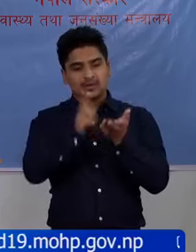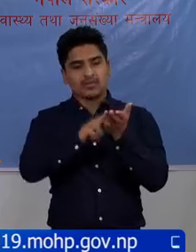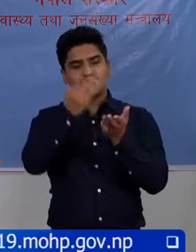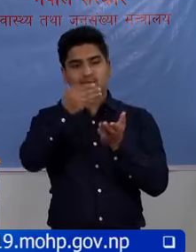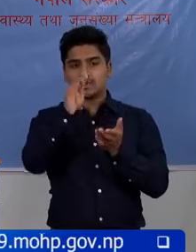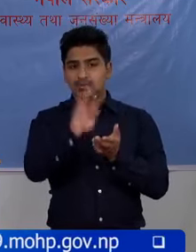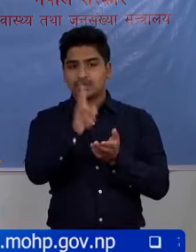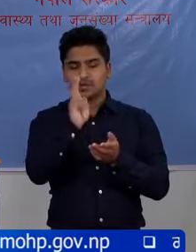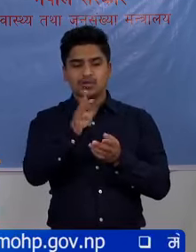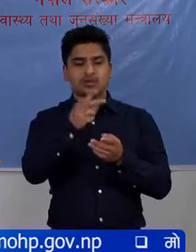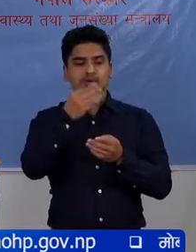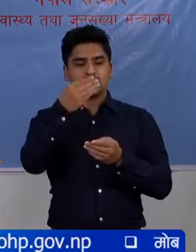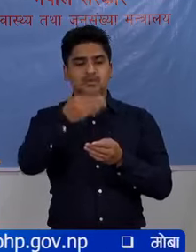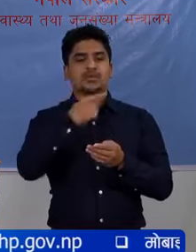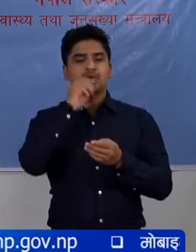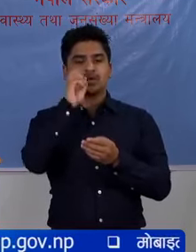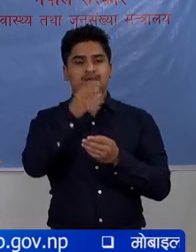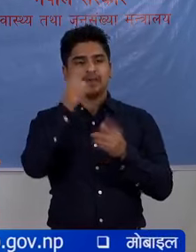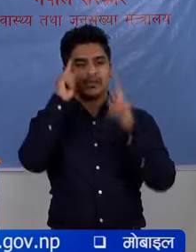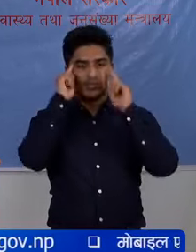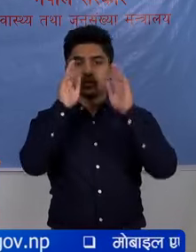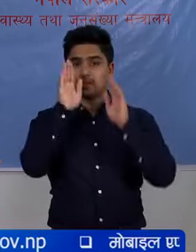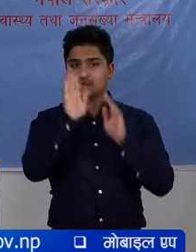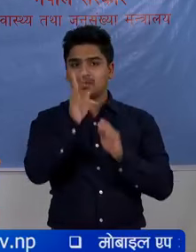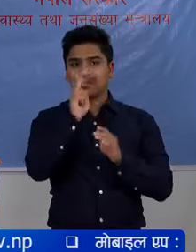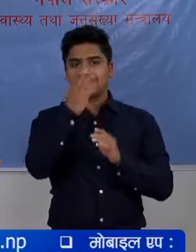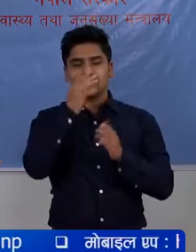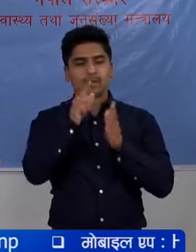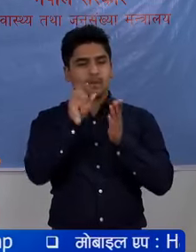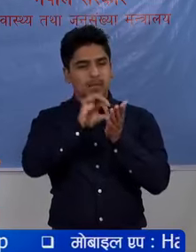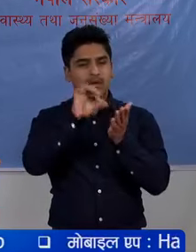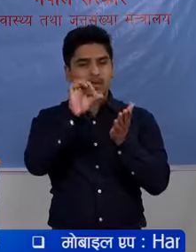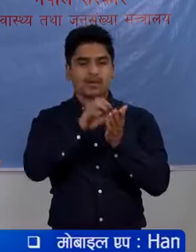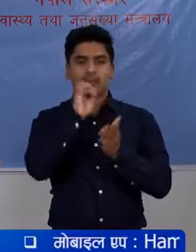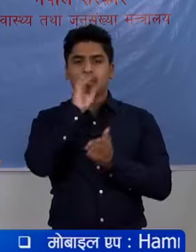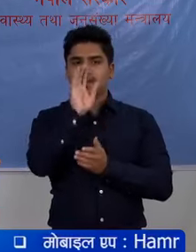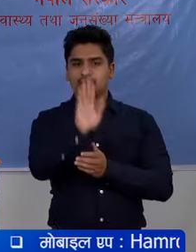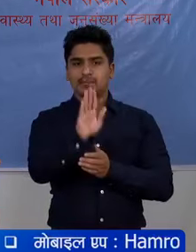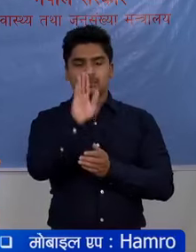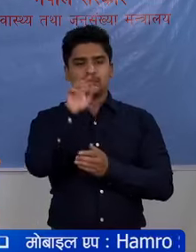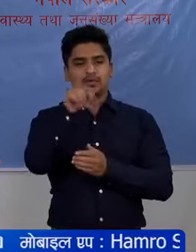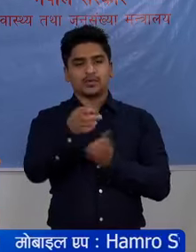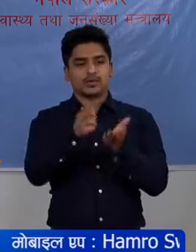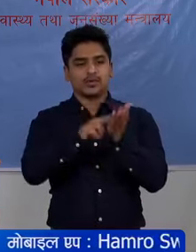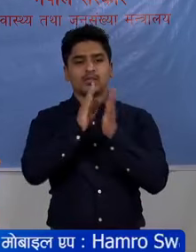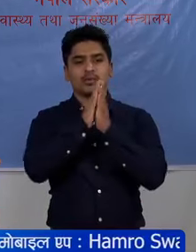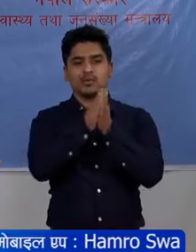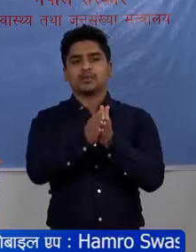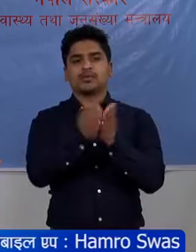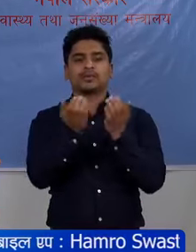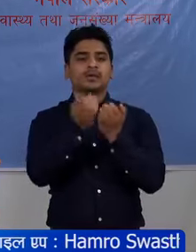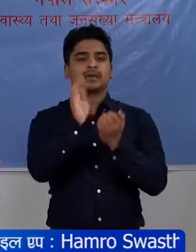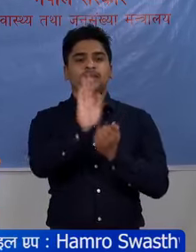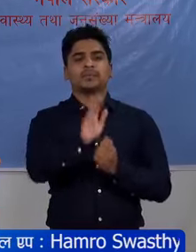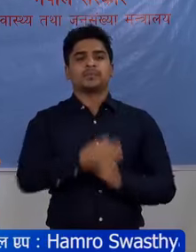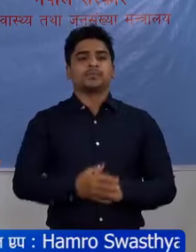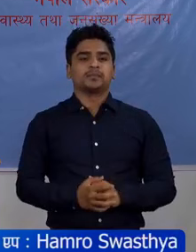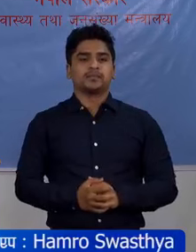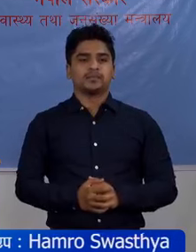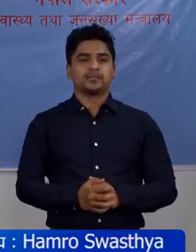तिवो नहुना दिनको निमति आमी सचे छूं तिसकारणले आमी ले बारंबार भंदैपने आये का छूं रो यो थप अनुरोद गरे का हू